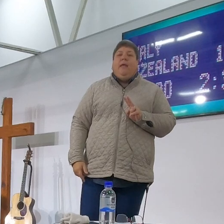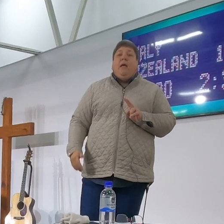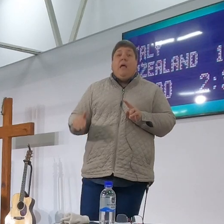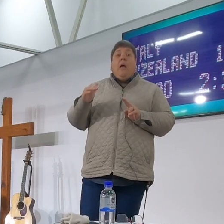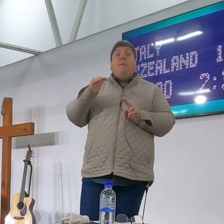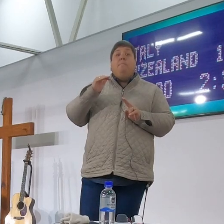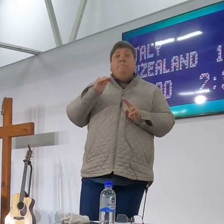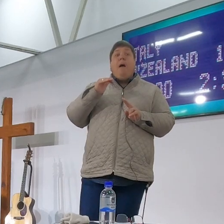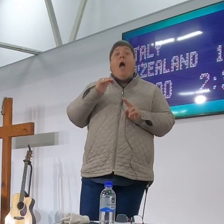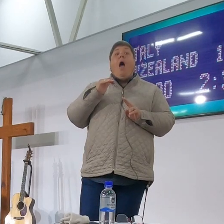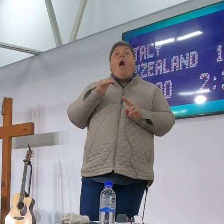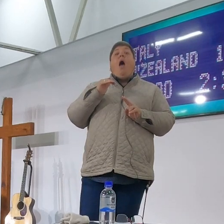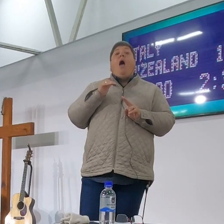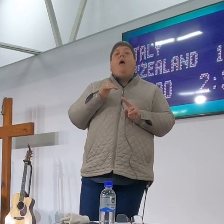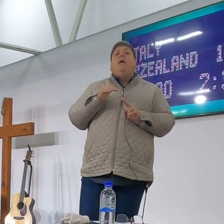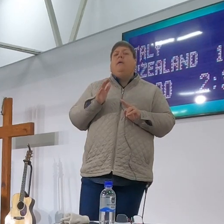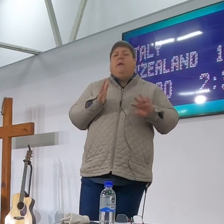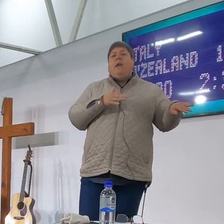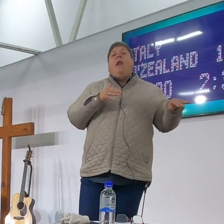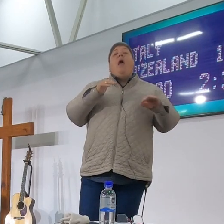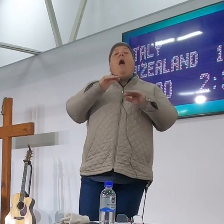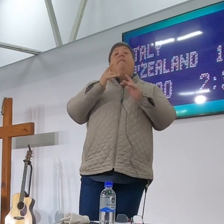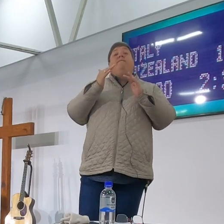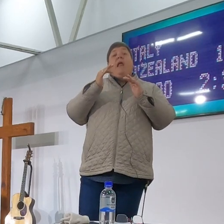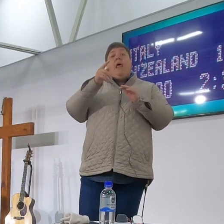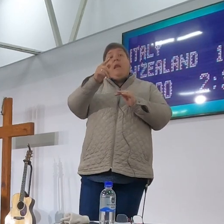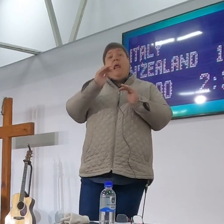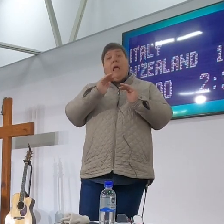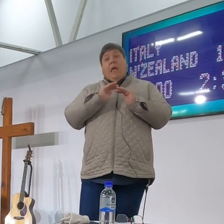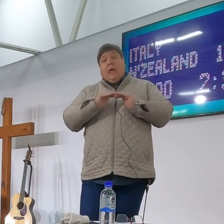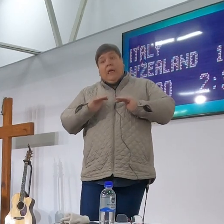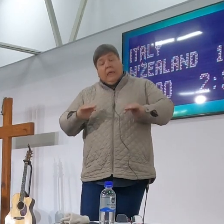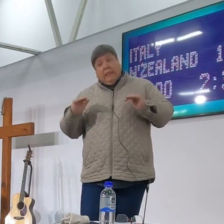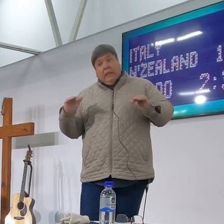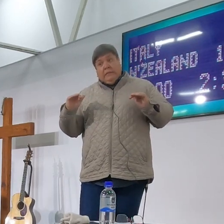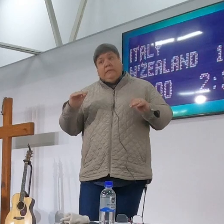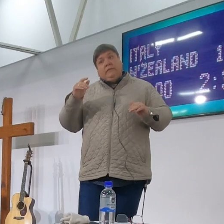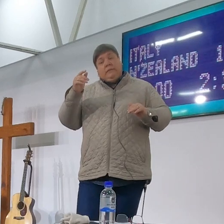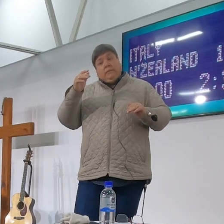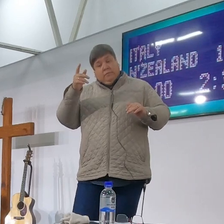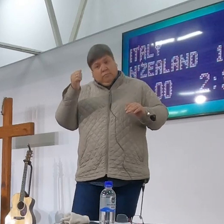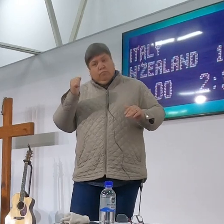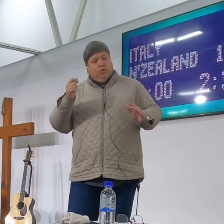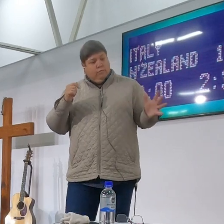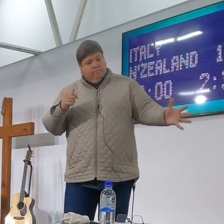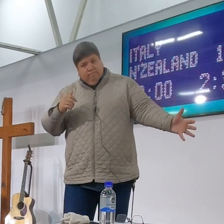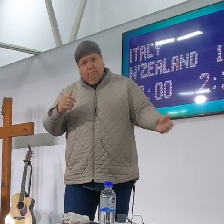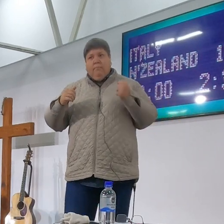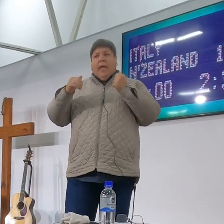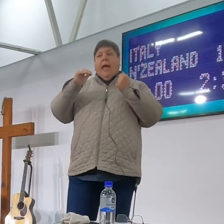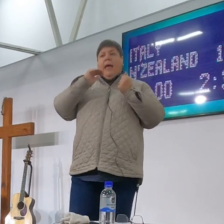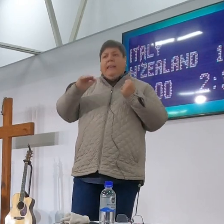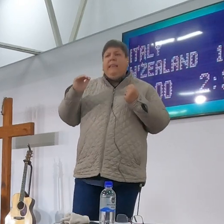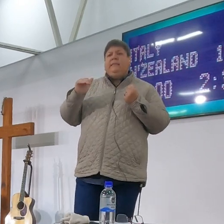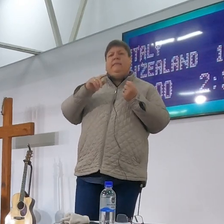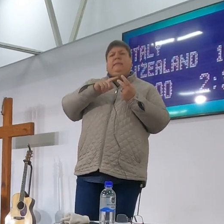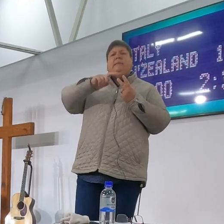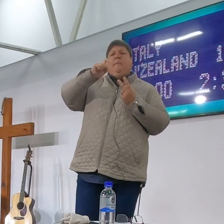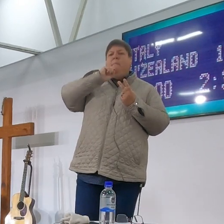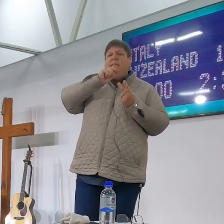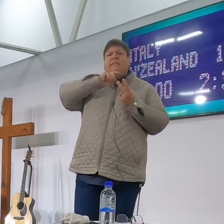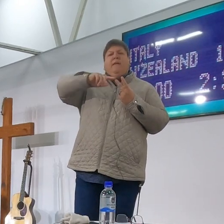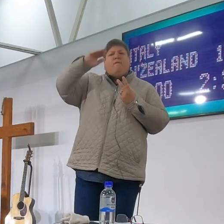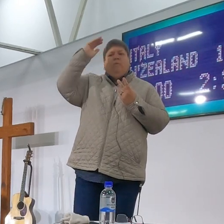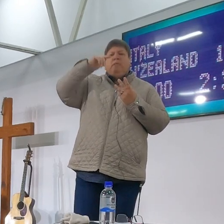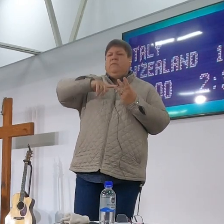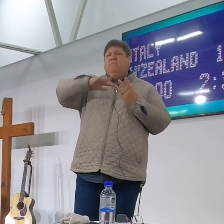volwassenes na die Here toe terugkom nie. Dis asof hulle klaar verlore is vir die Here en daarom wil ek 'n dringendheid by julle Nie dat ons moet ophou om uitreik na volwassenes